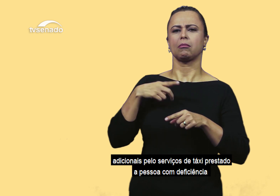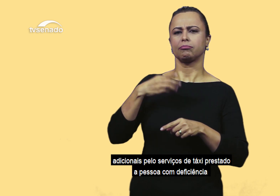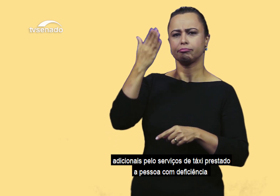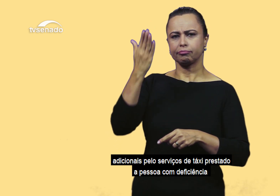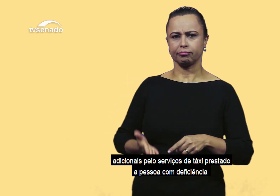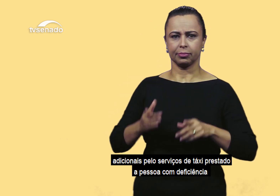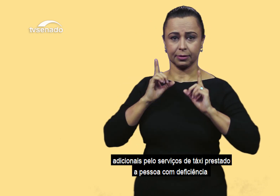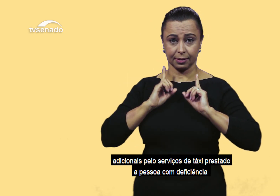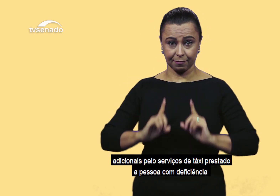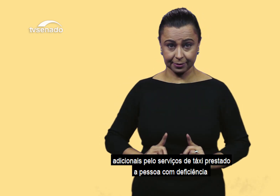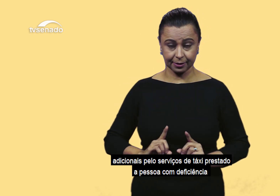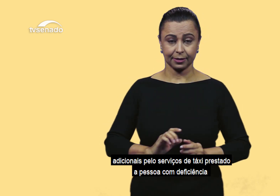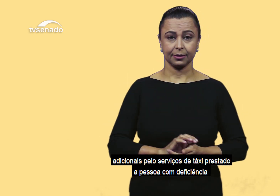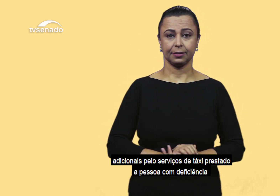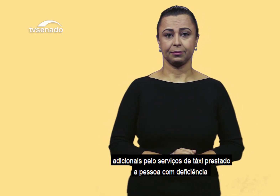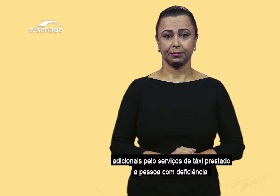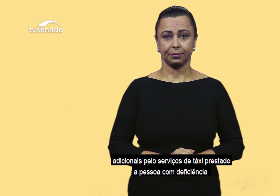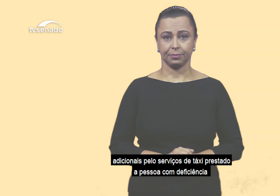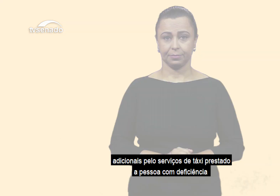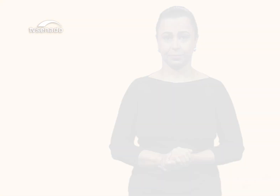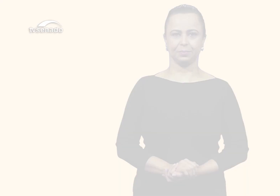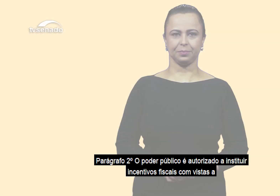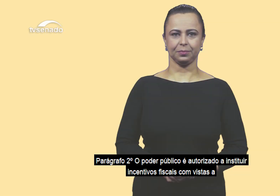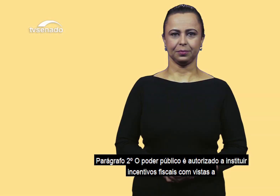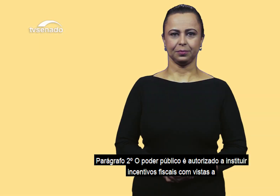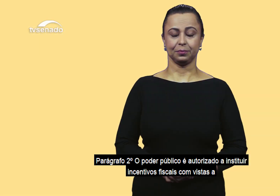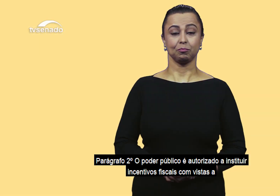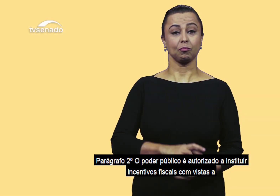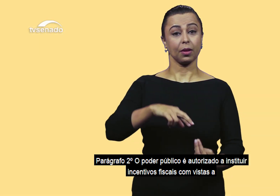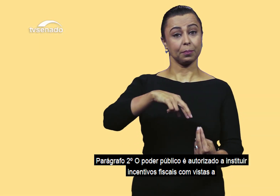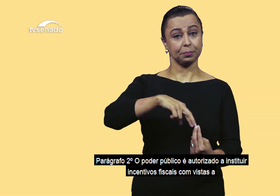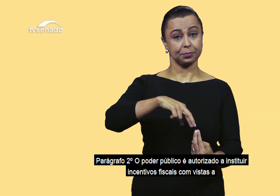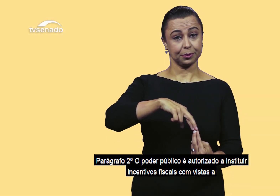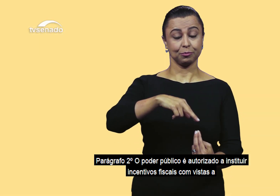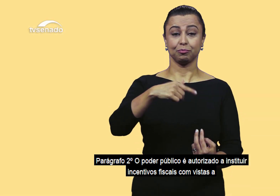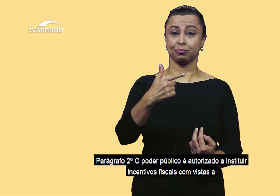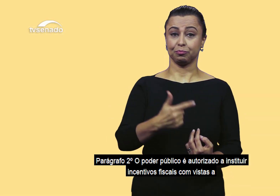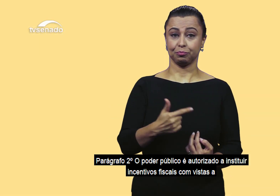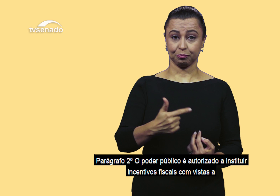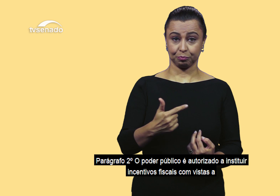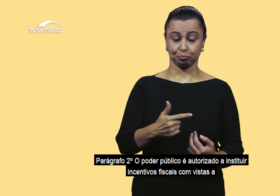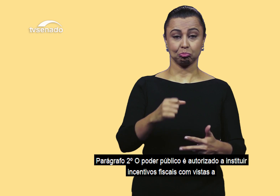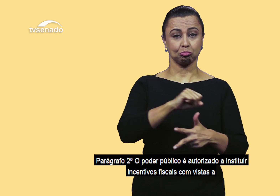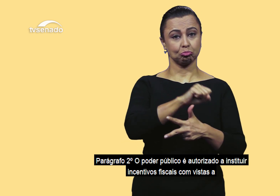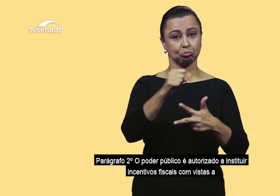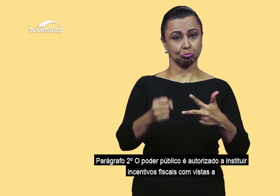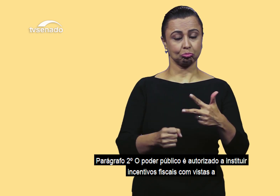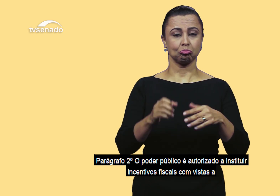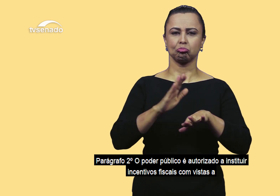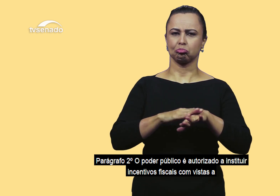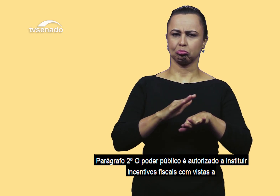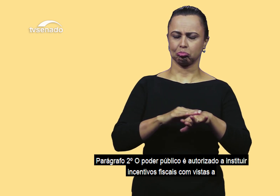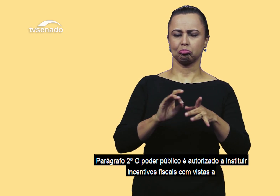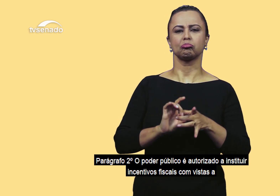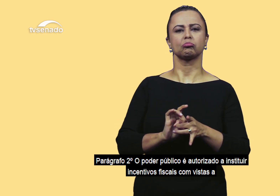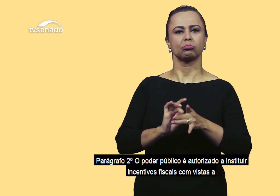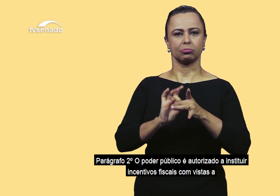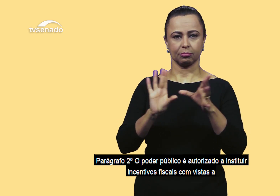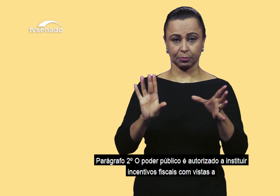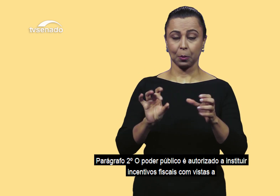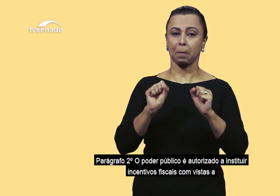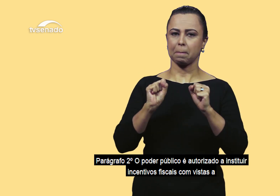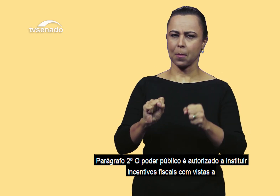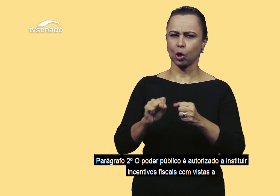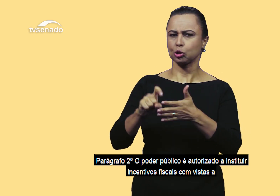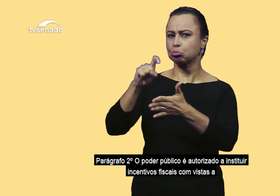prestado à pessoa com deficiência Parágrafo 2º O poder público é autorizado a instituir